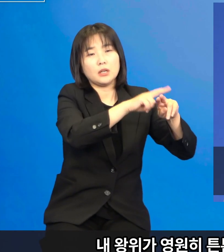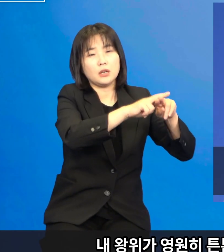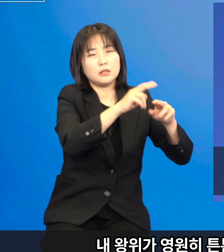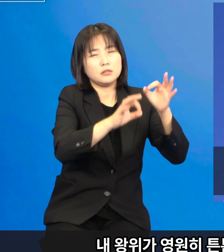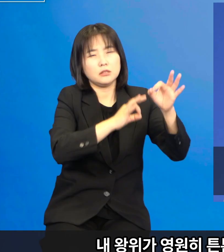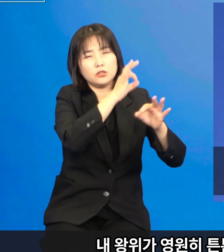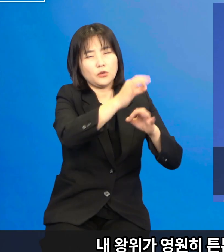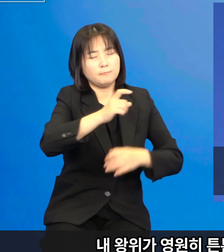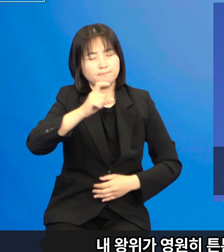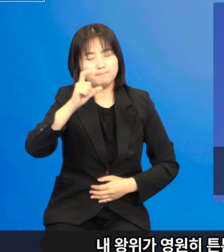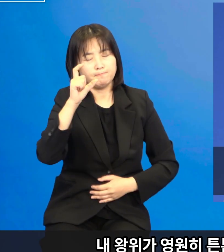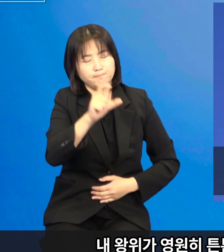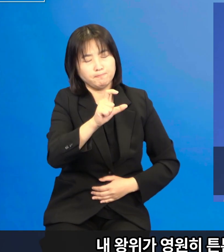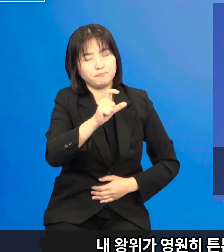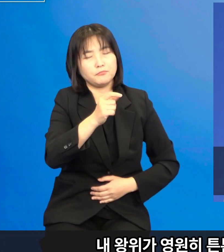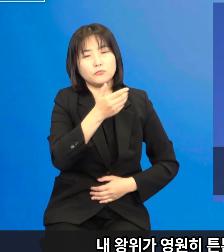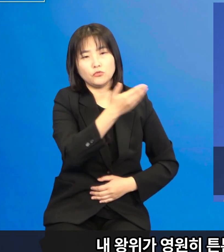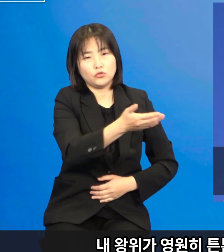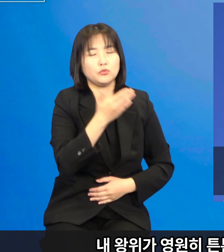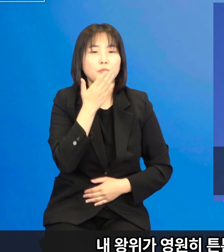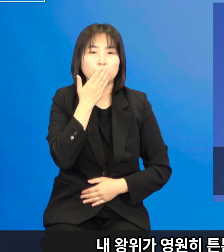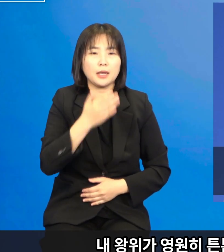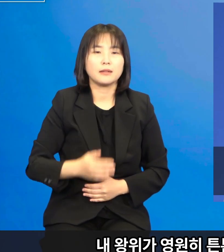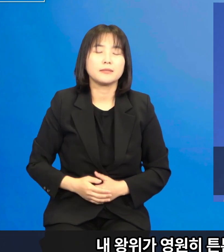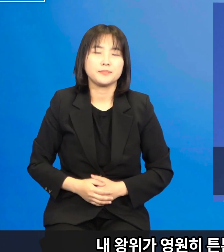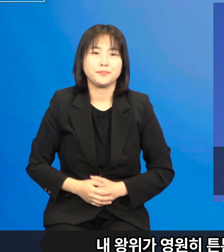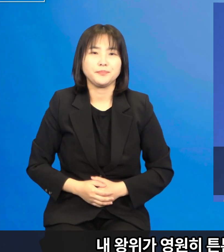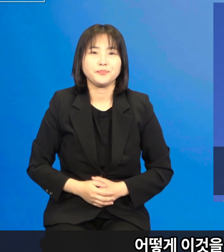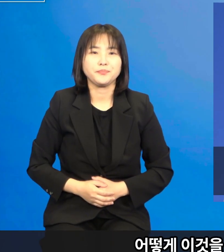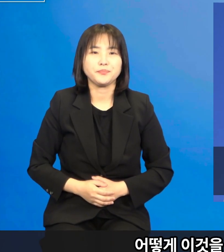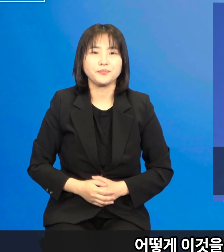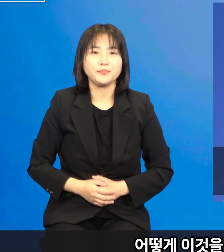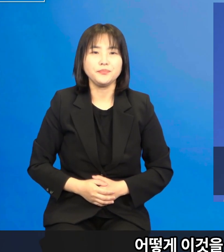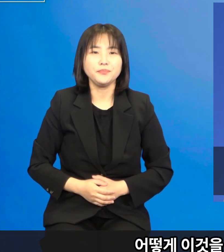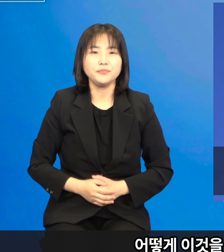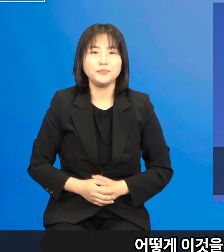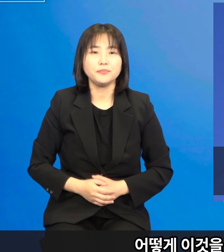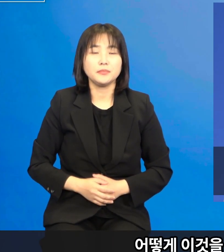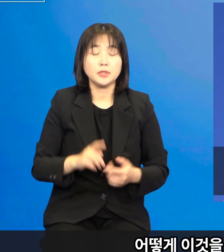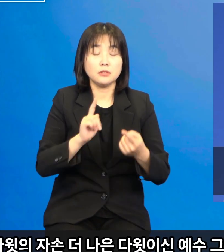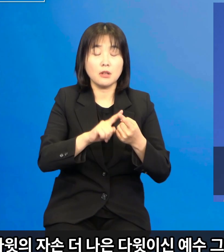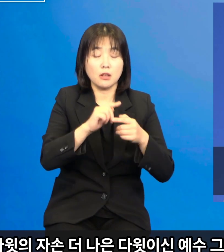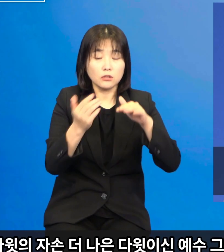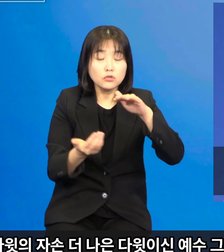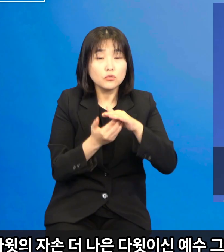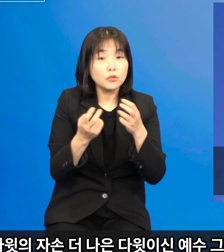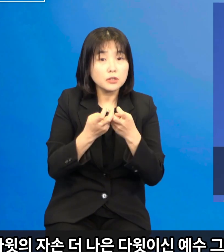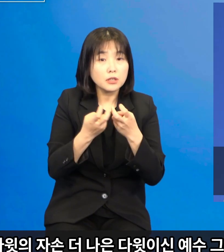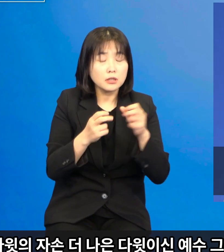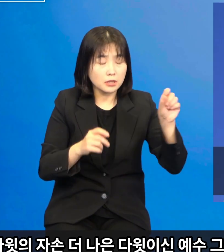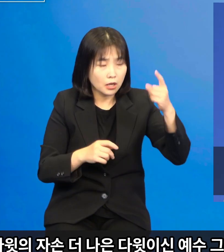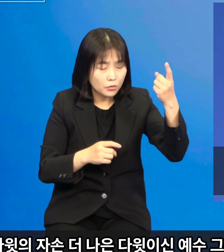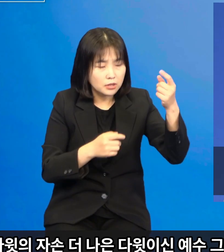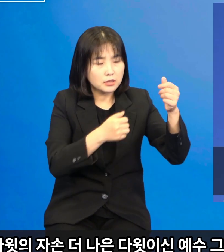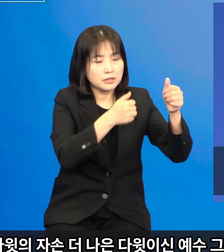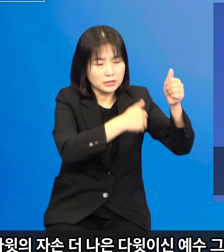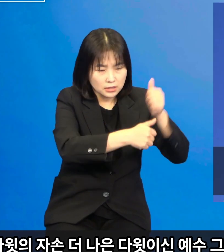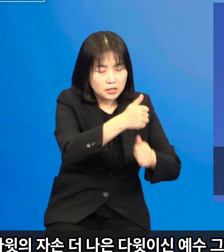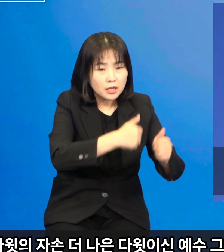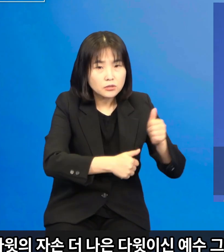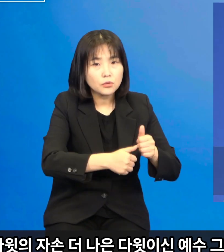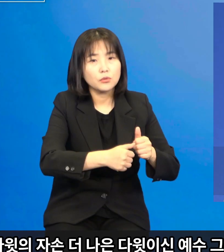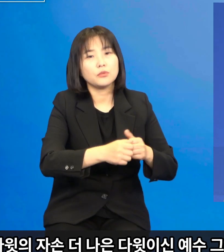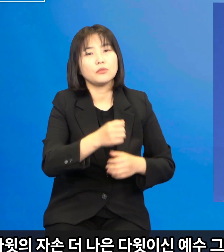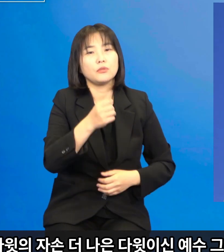영원히 튼튼하게 해서 있을 것이다. 어떻게 이것을 성취하십니까? 다윗의 자손, 더 나은